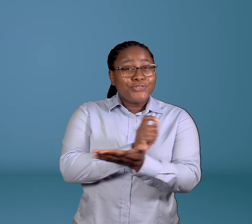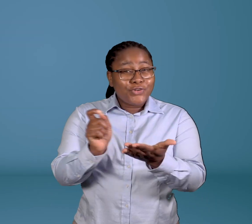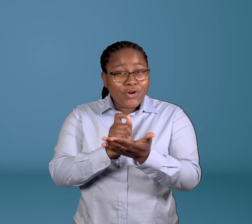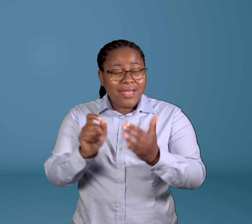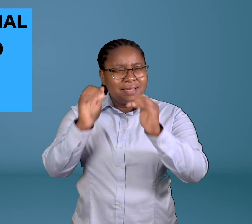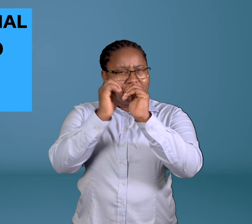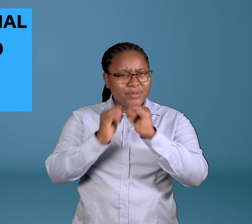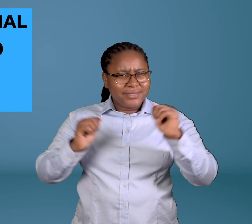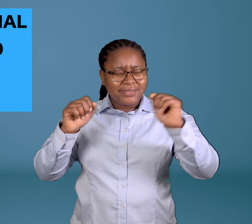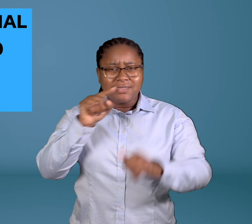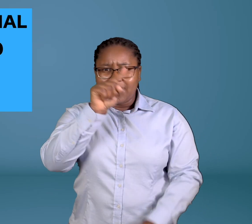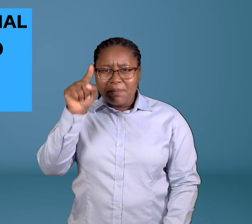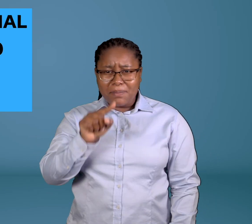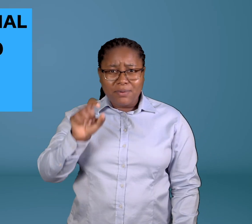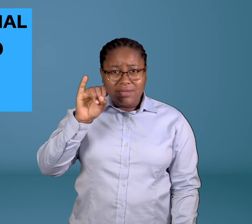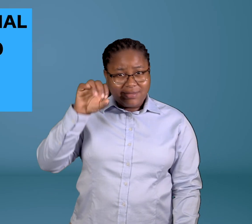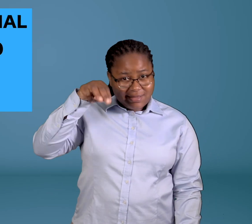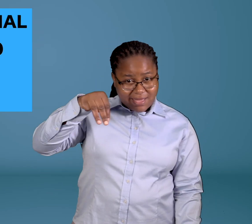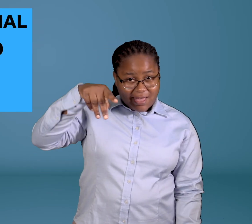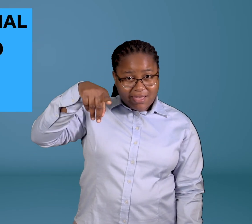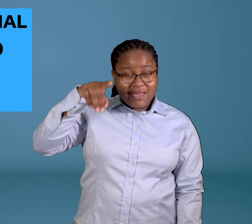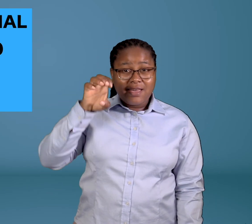e Escola Especial do Zimpeto.